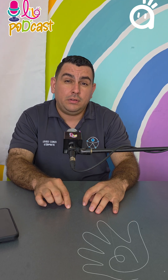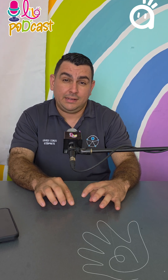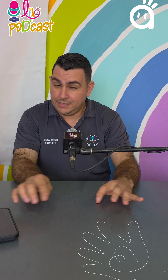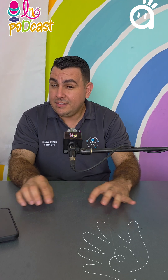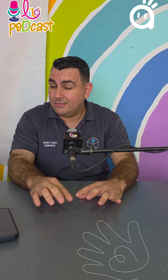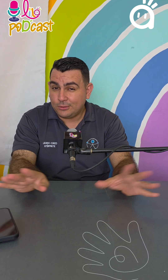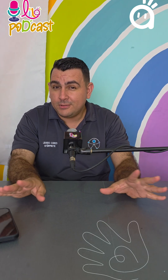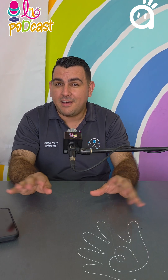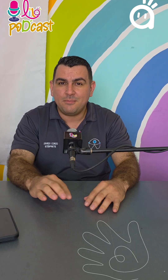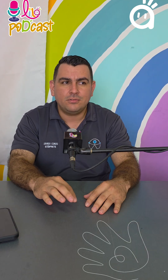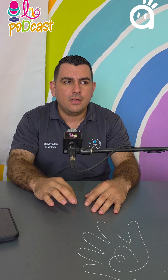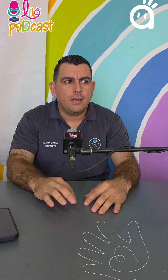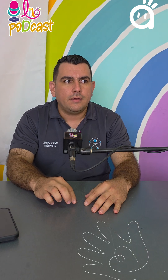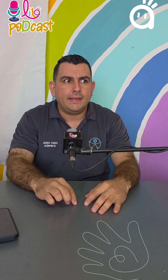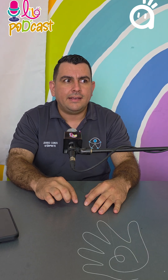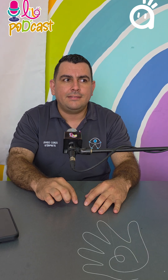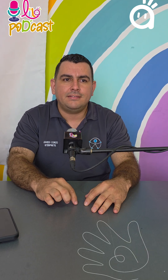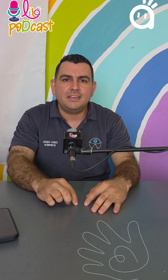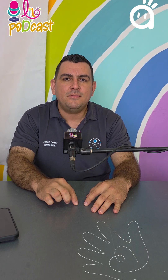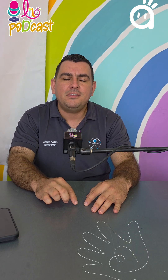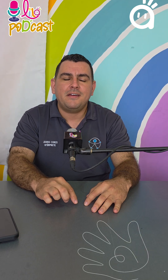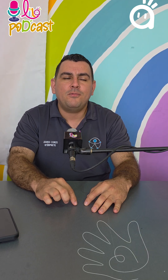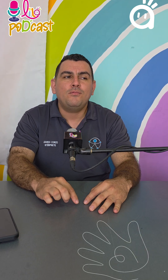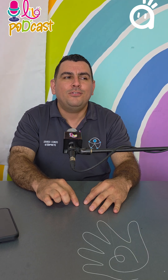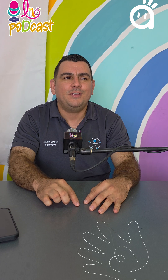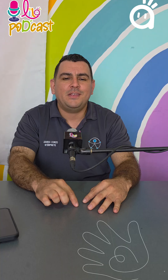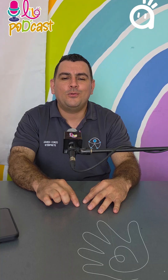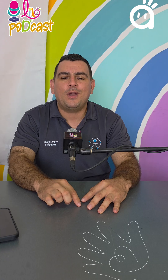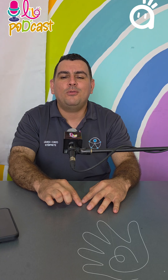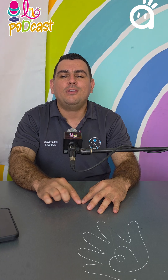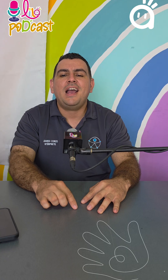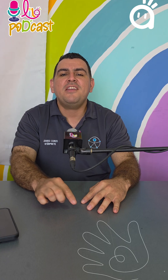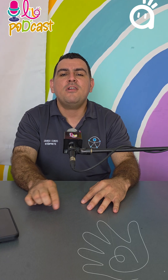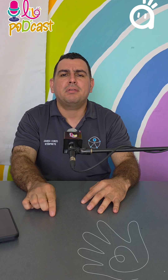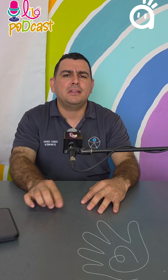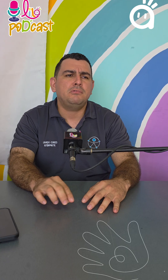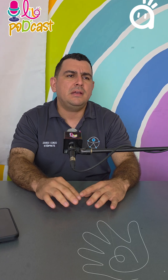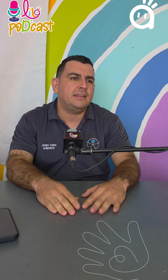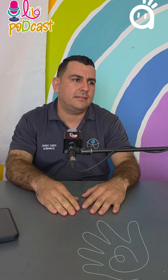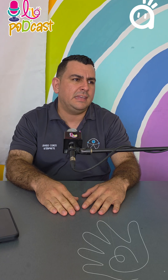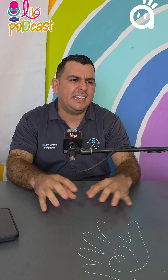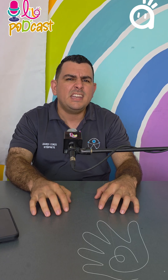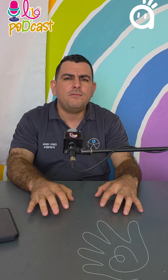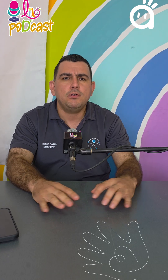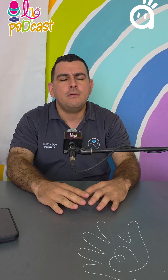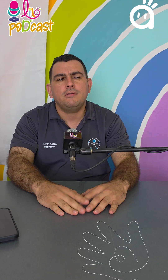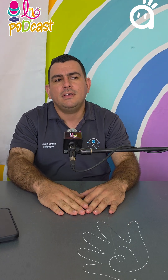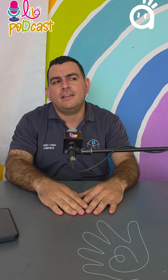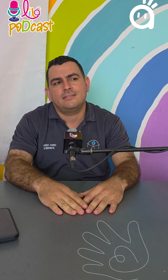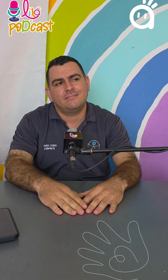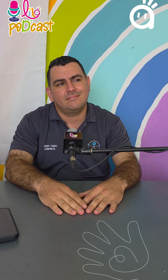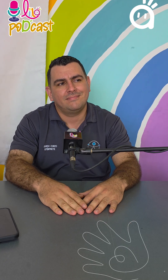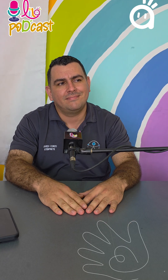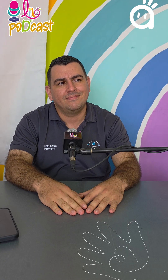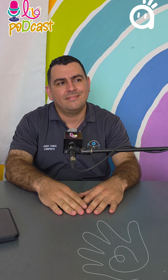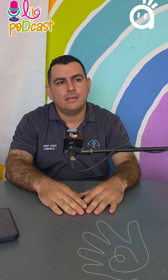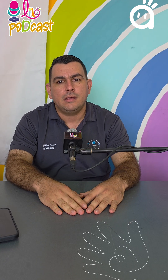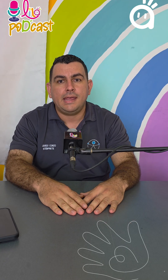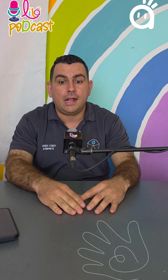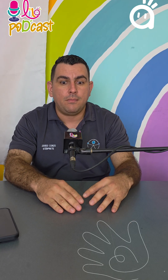y aquí todos sabemos de que existimos y vemos muchos que duramos años aprendiendo inglés. ¿Y quién es fluido hablando inglés? En cambio,